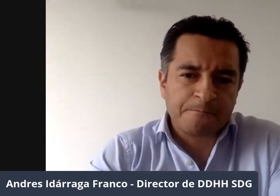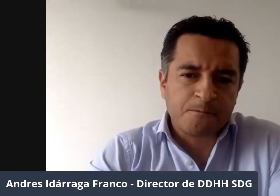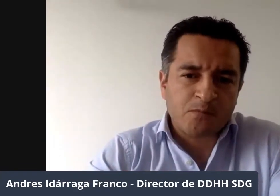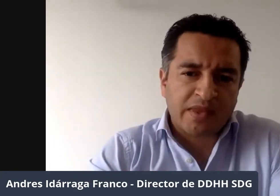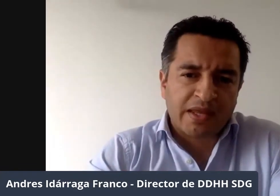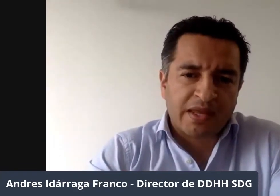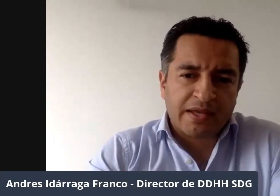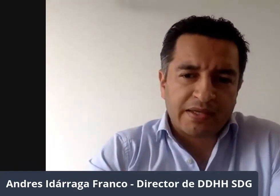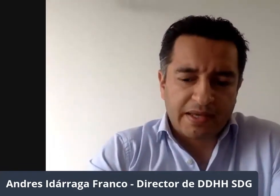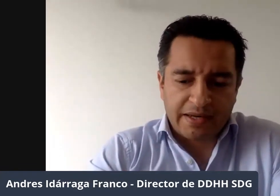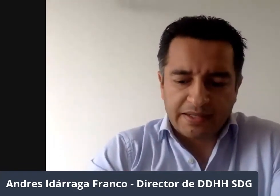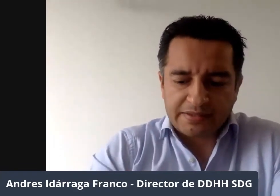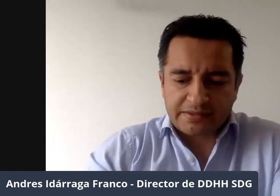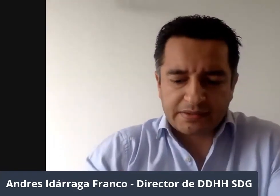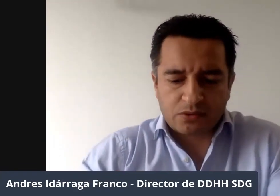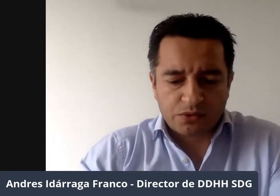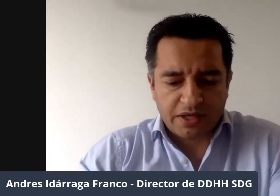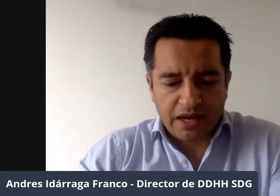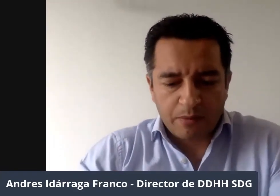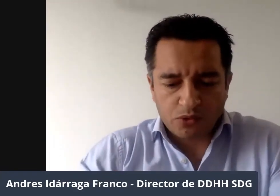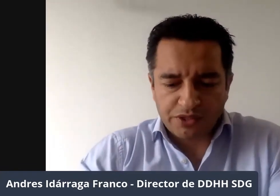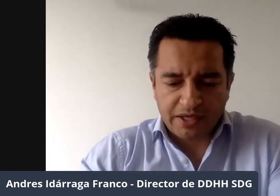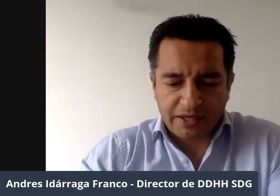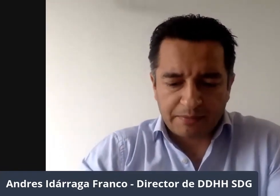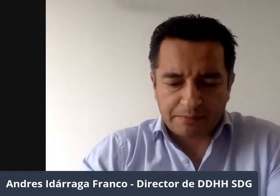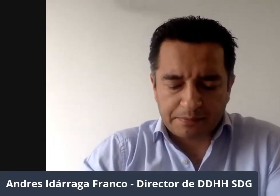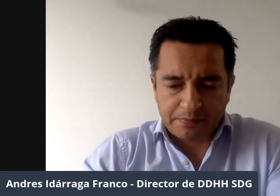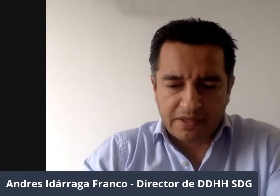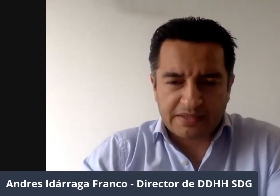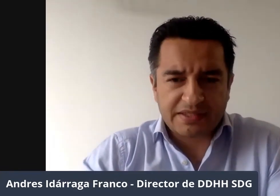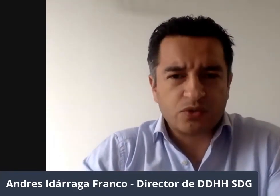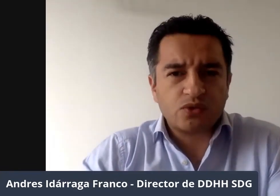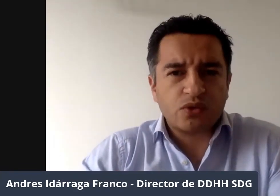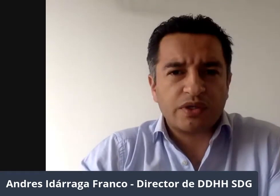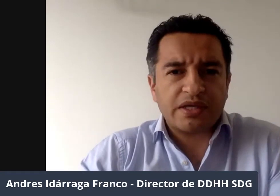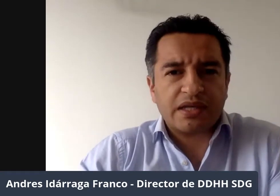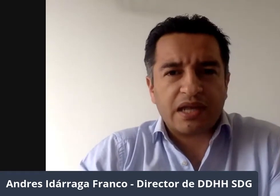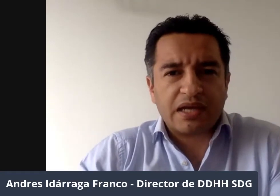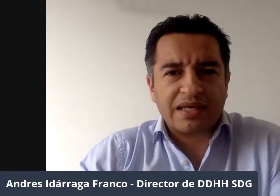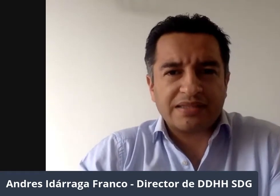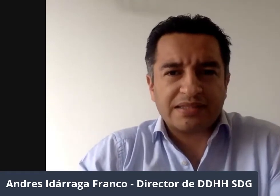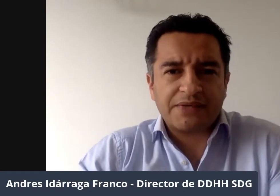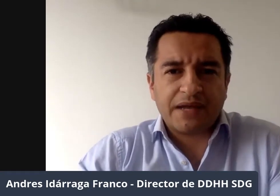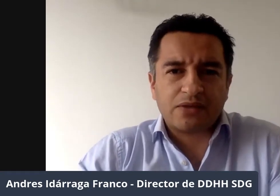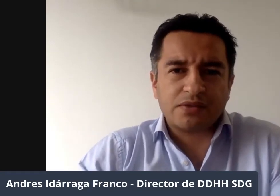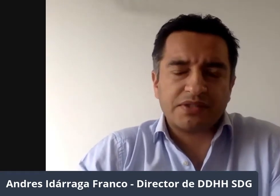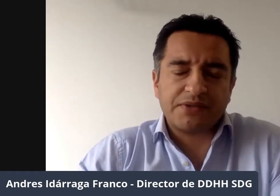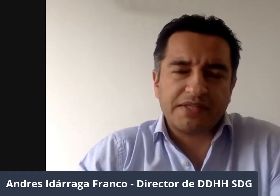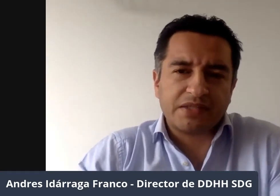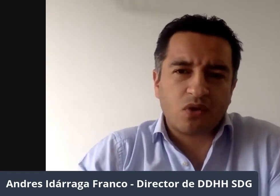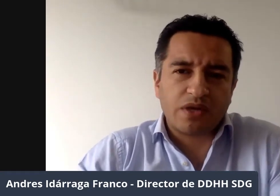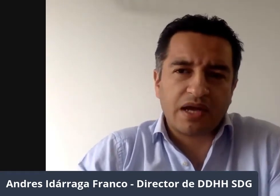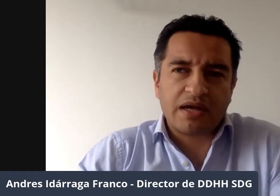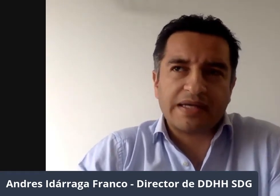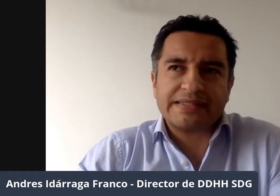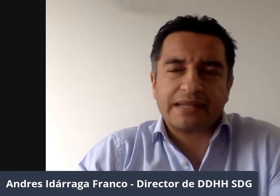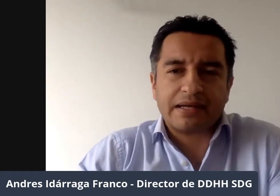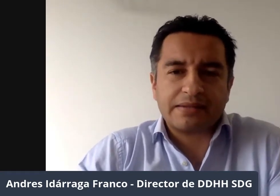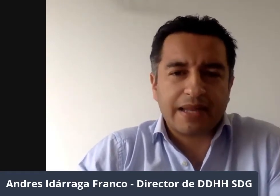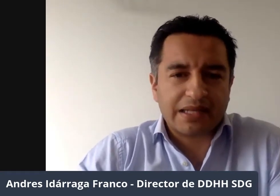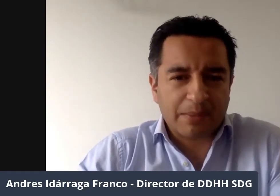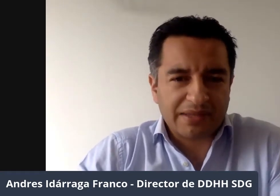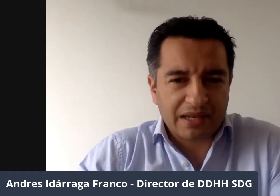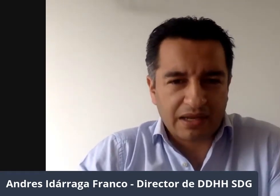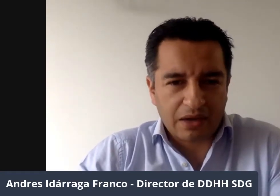académica. Quienes consideramos que este asunto de la crisis civilizatoria